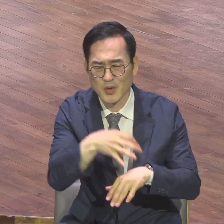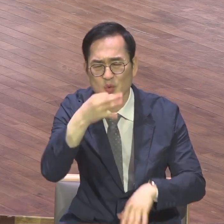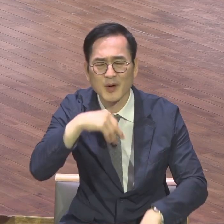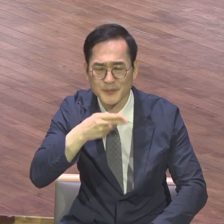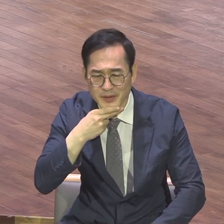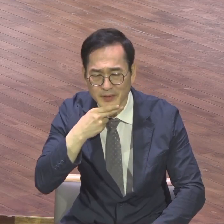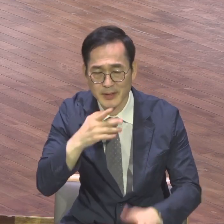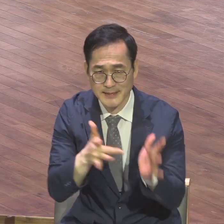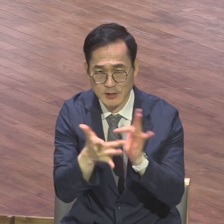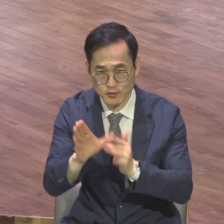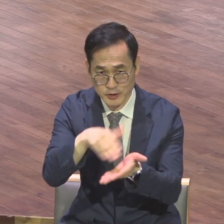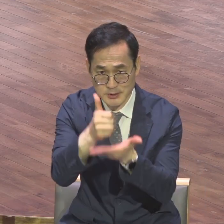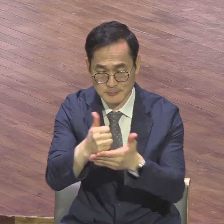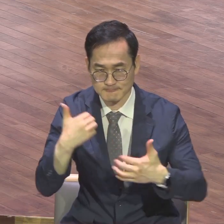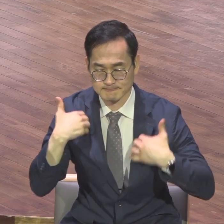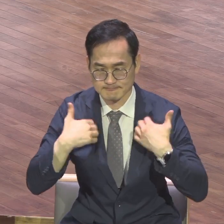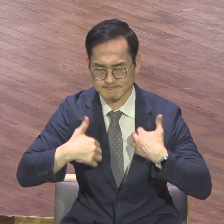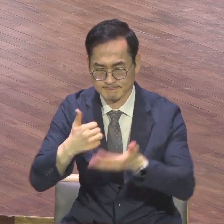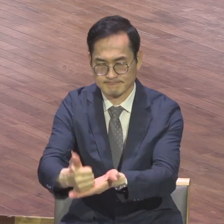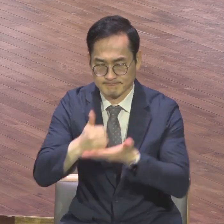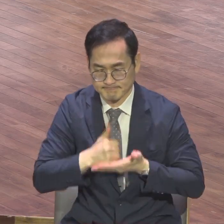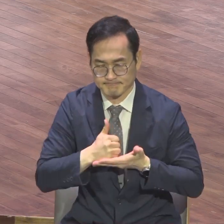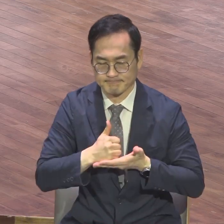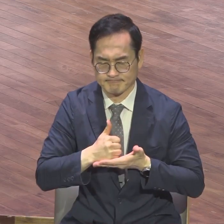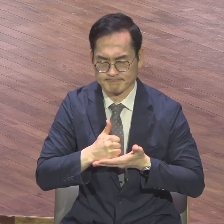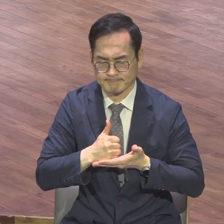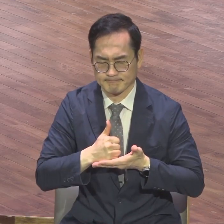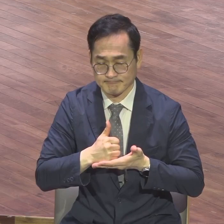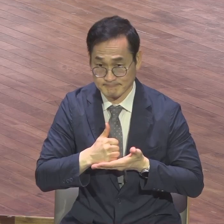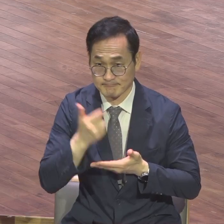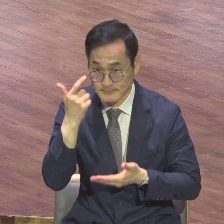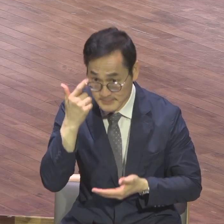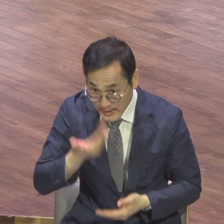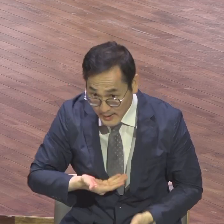정확하게 예수 그리스도가 나의 구세주를 믿고 영접하면